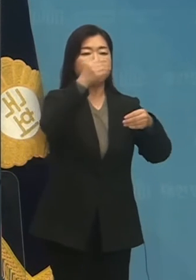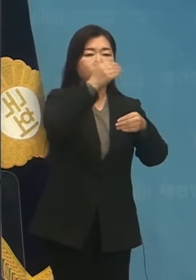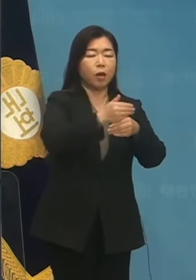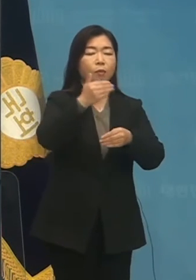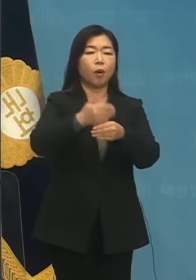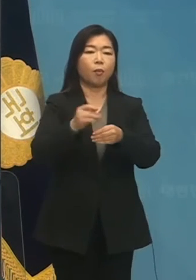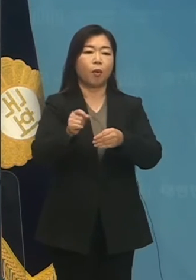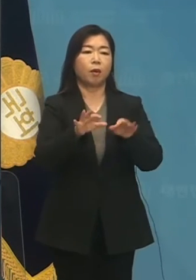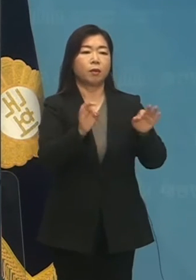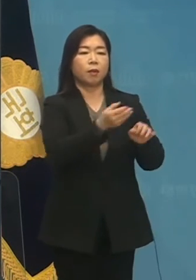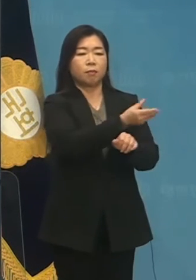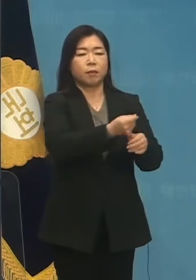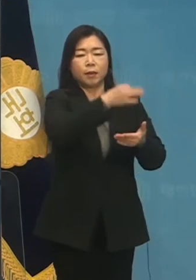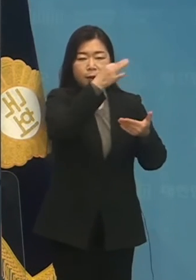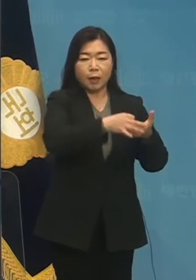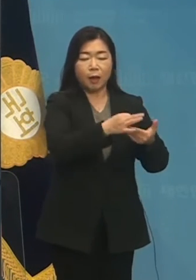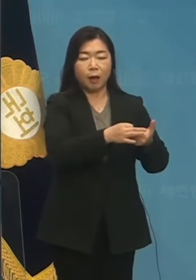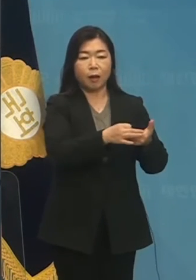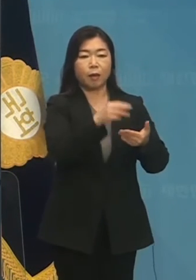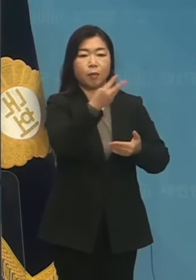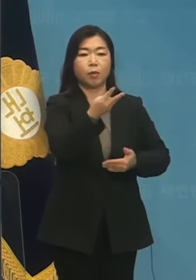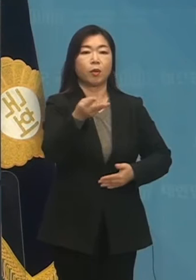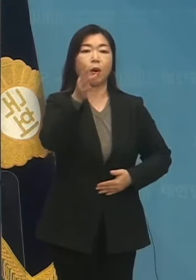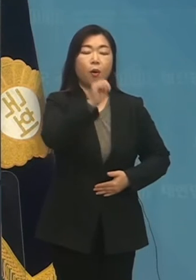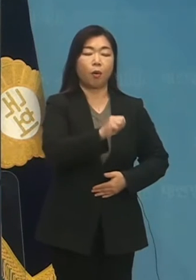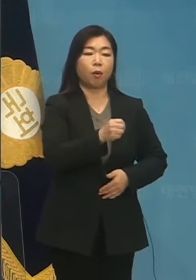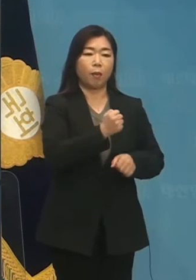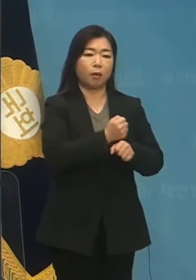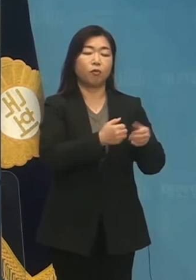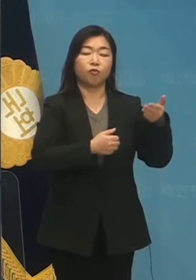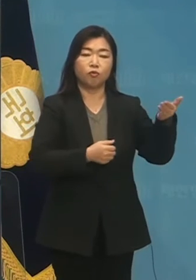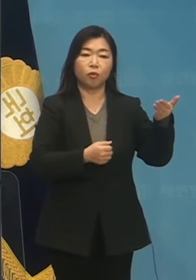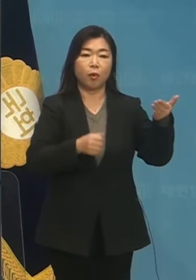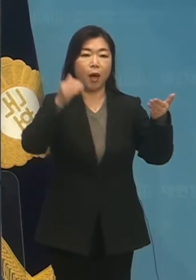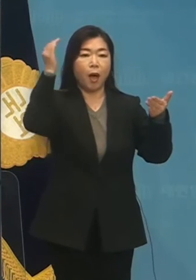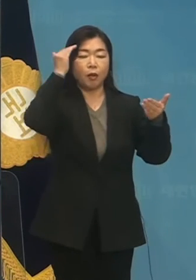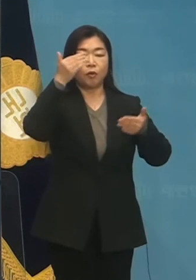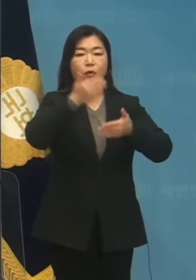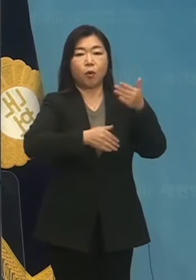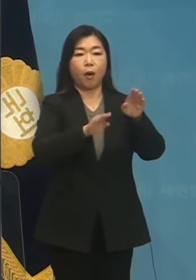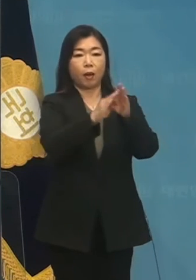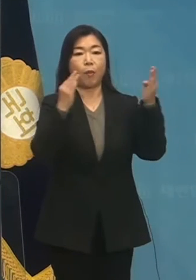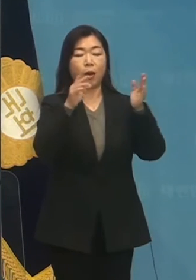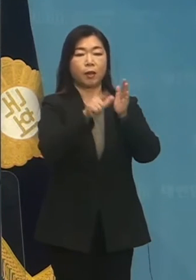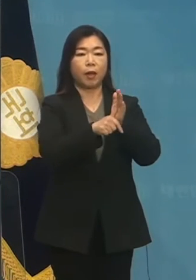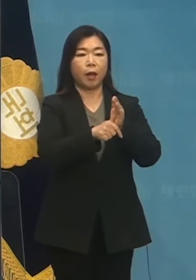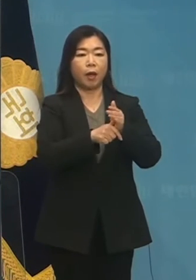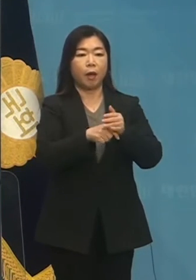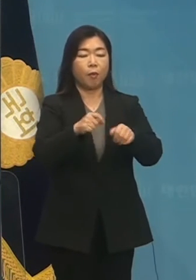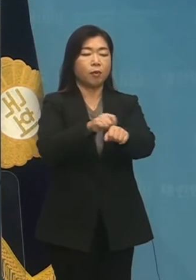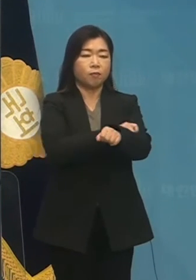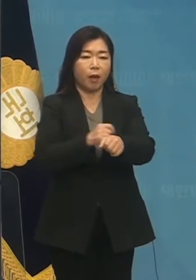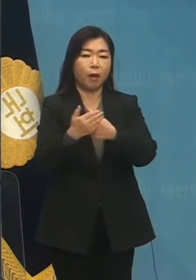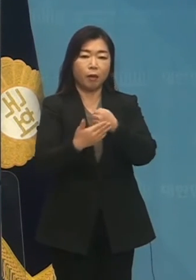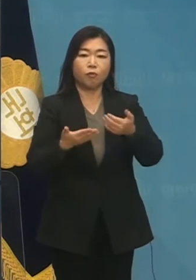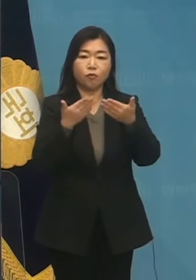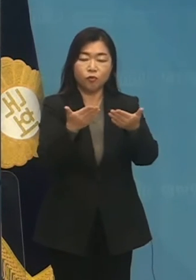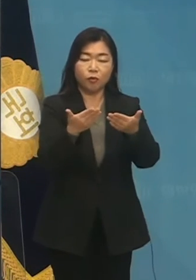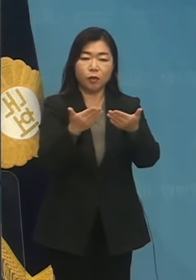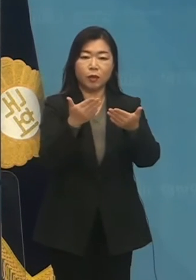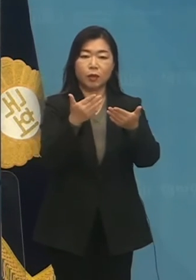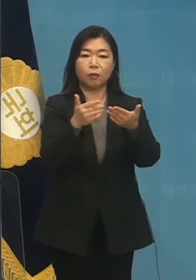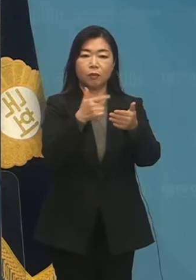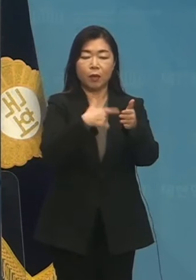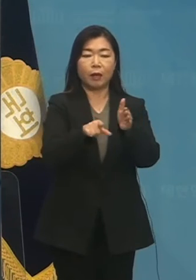저리 장기 대출 형태의 금융 지원 3천억 원과 한국 영화 개봉 시 인센티브를 지급하는 600억 원의